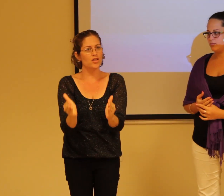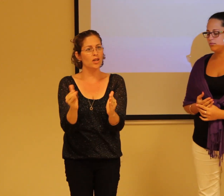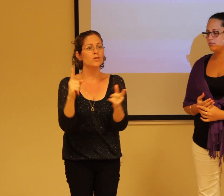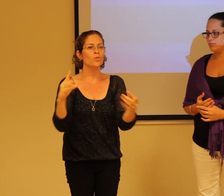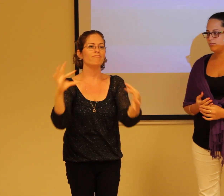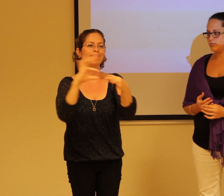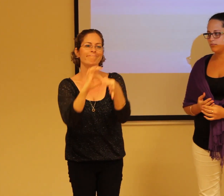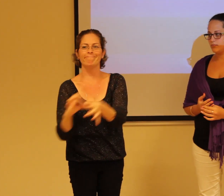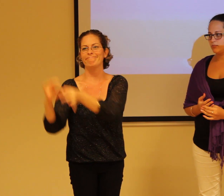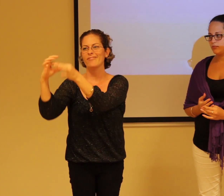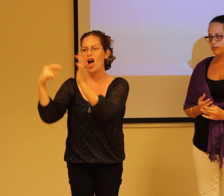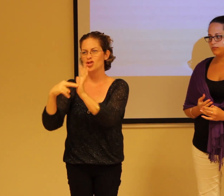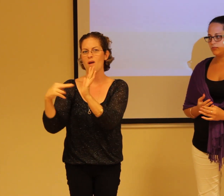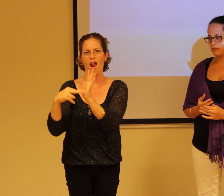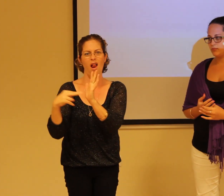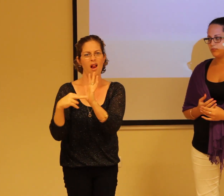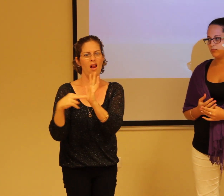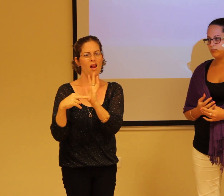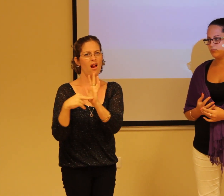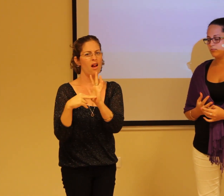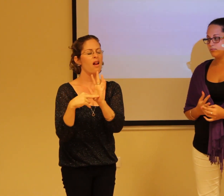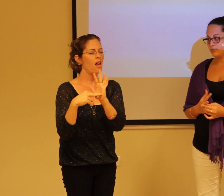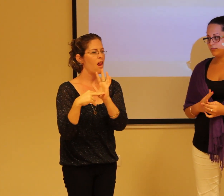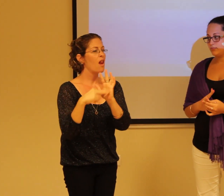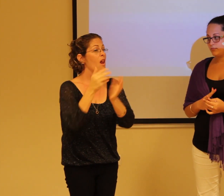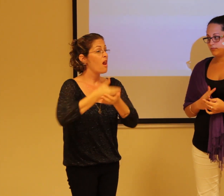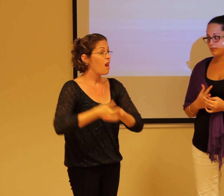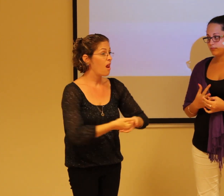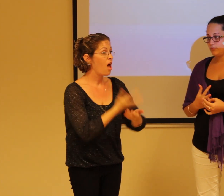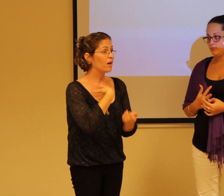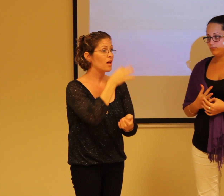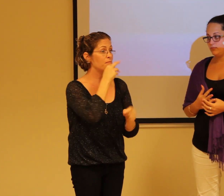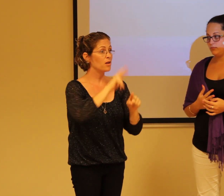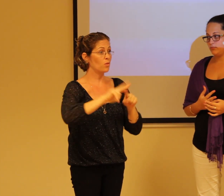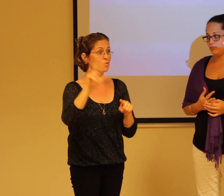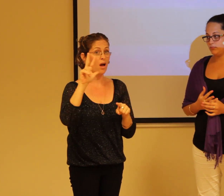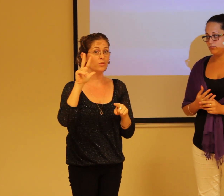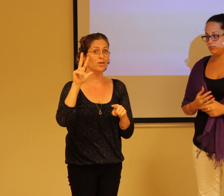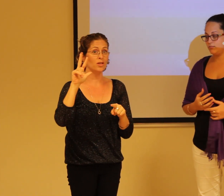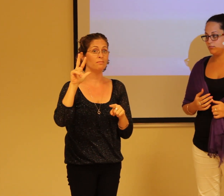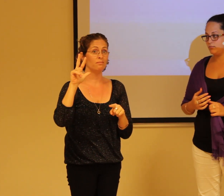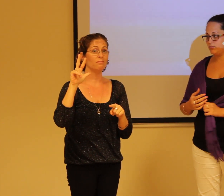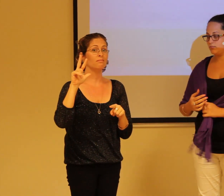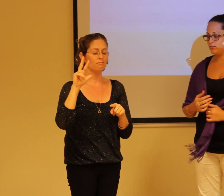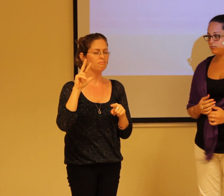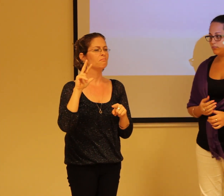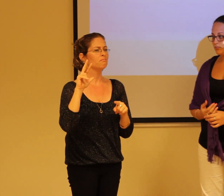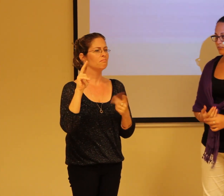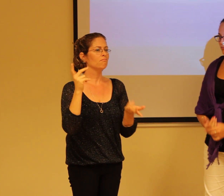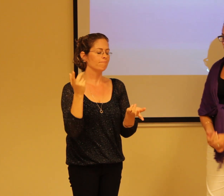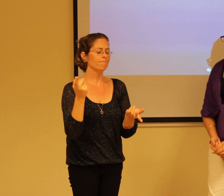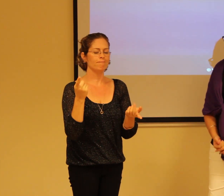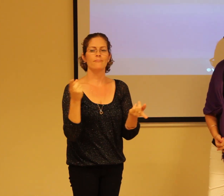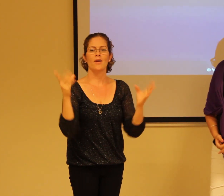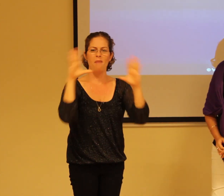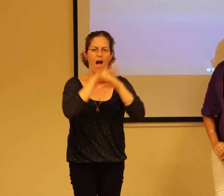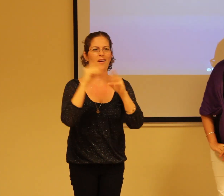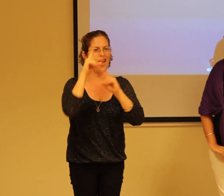כאילו לנו יש את הגלאי, דחי הזה, שהוא מחובר לחשמל. ואצלי באמת שהילדה הייתה בת 3 חודשים,